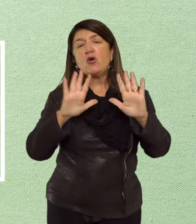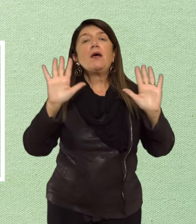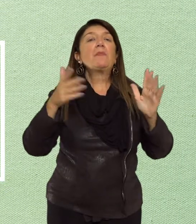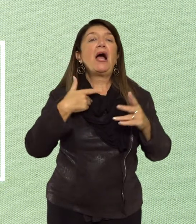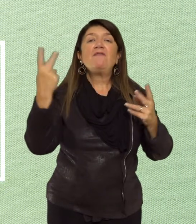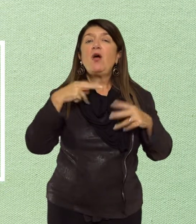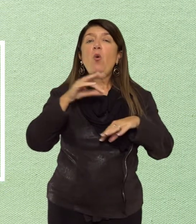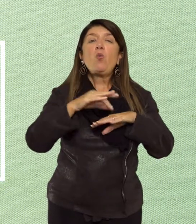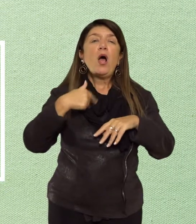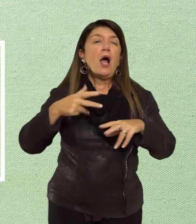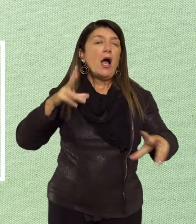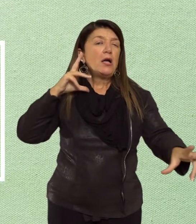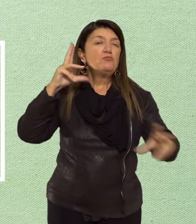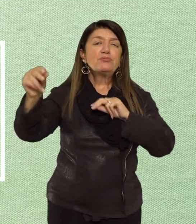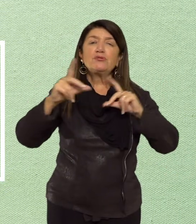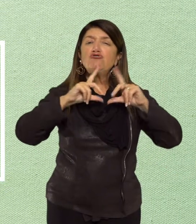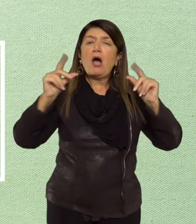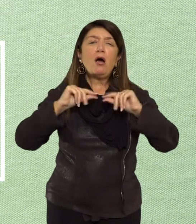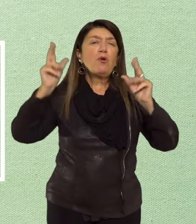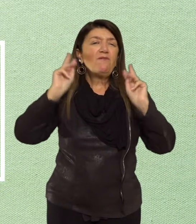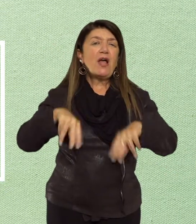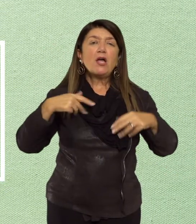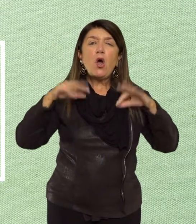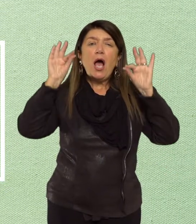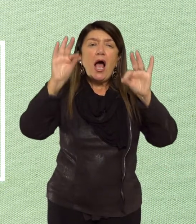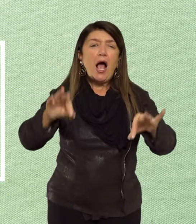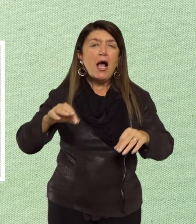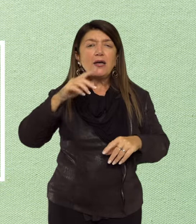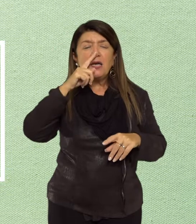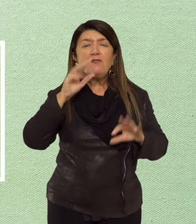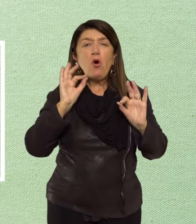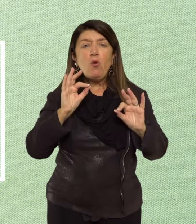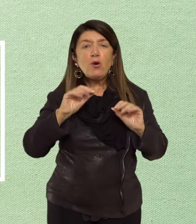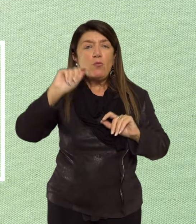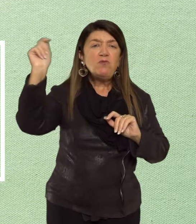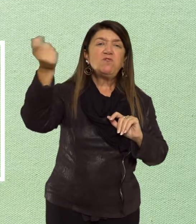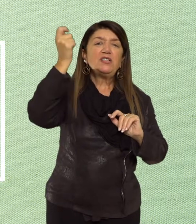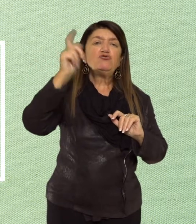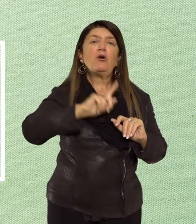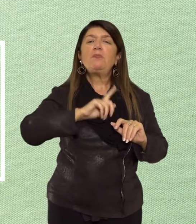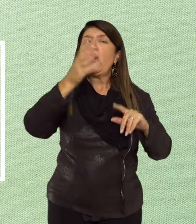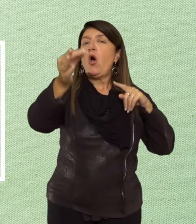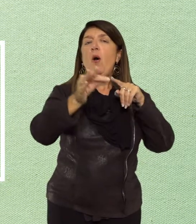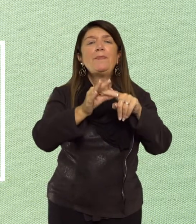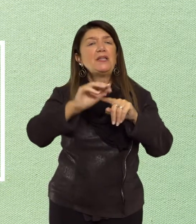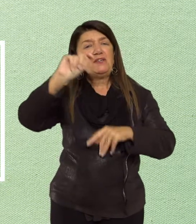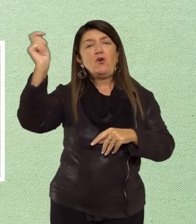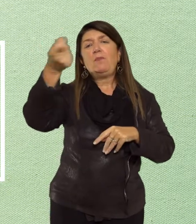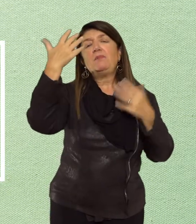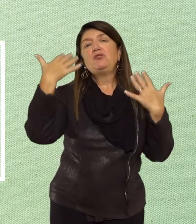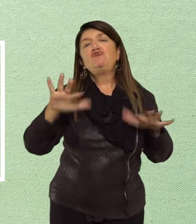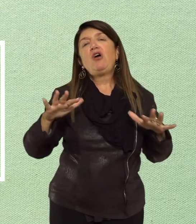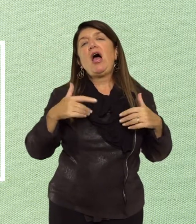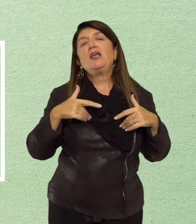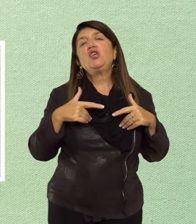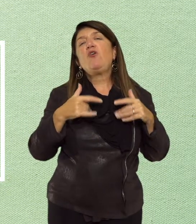Giappone ho detto se entro in finale in questa gara ho raggiunto il mio obiettivo. Quindi quando sono riuscita a qualificarmi per la finale ero già molto molto